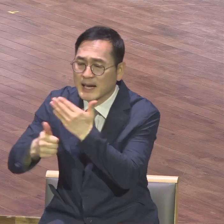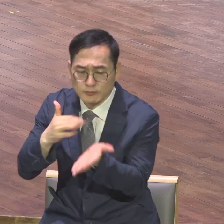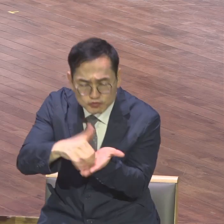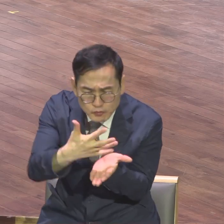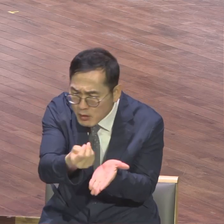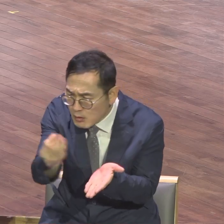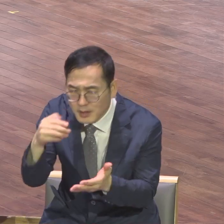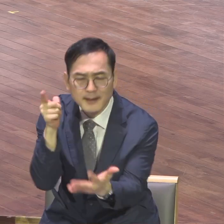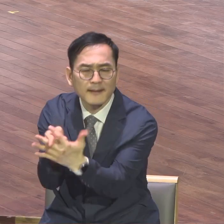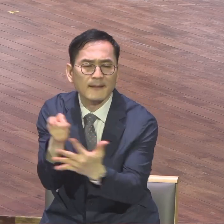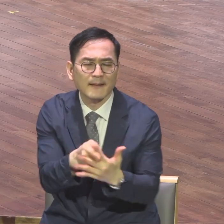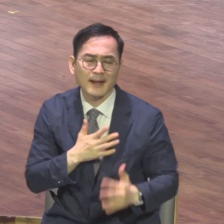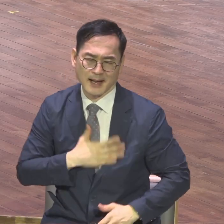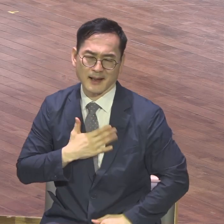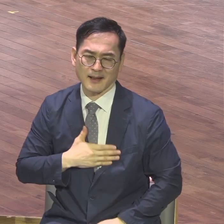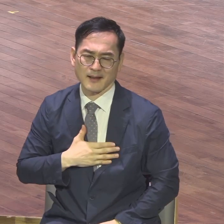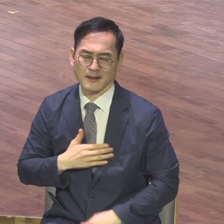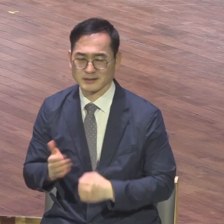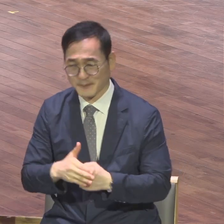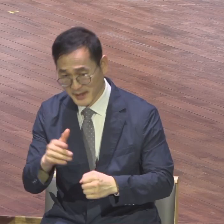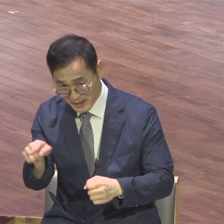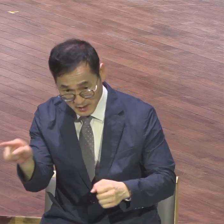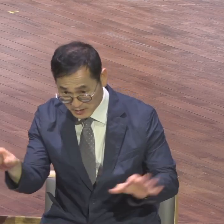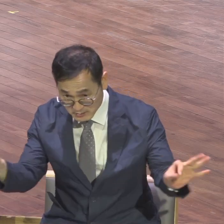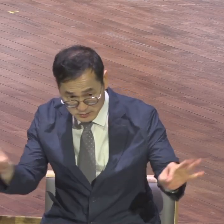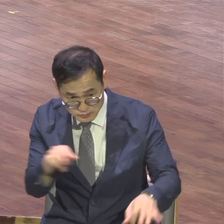저와의 만남을 가졌다. 이 우연입니까?